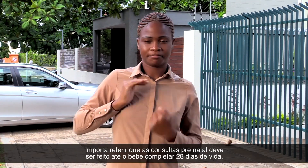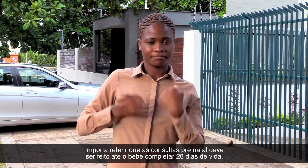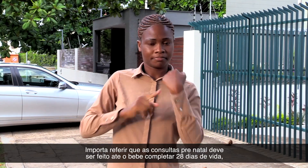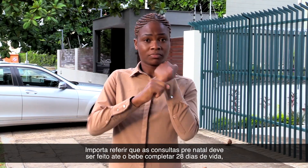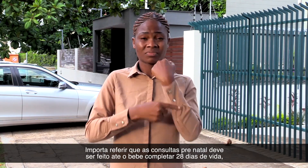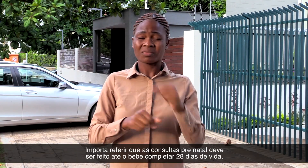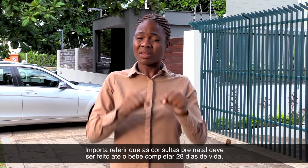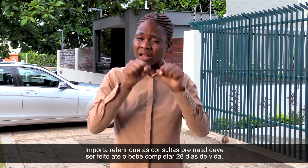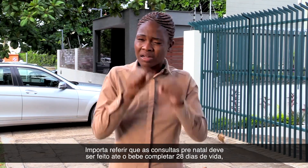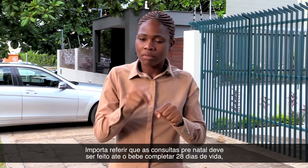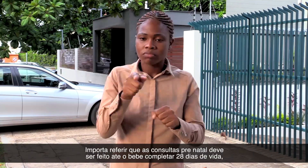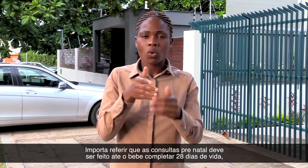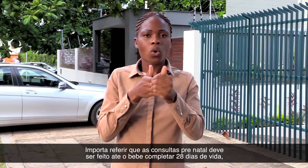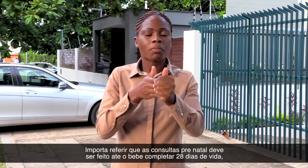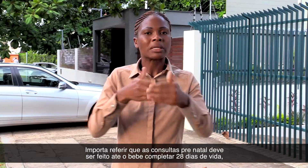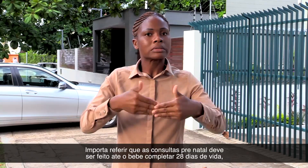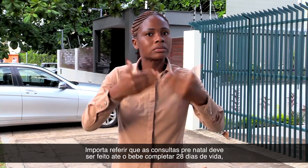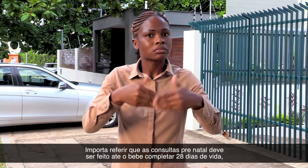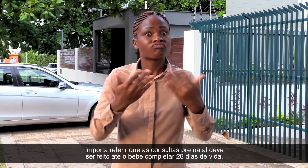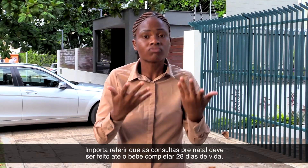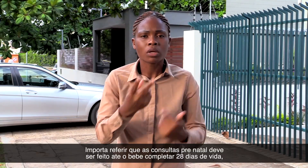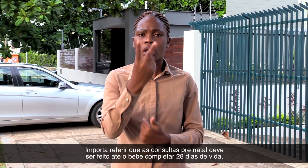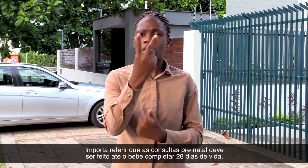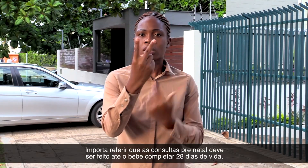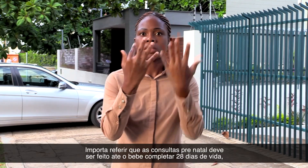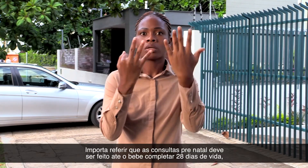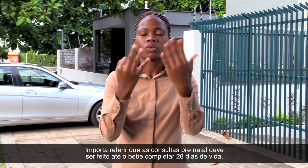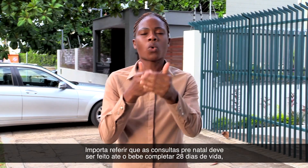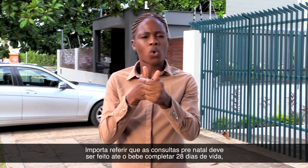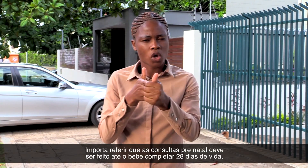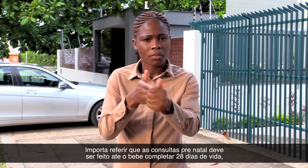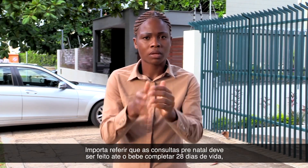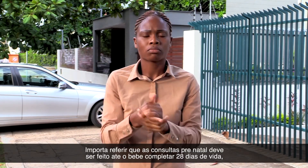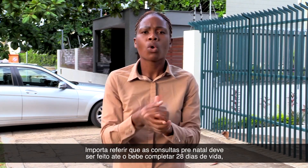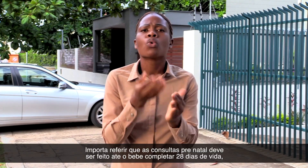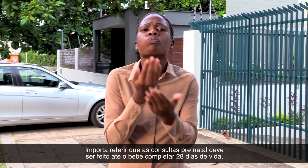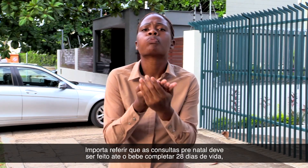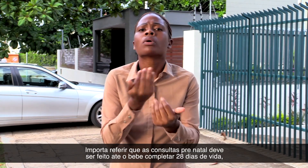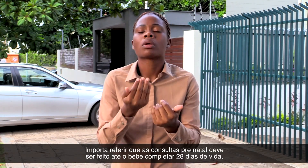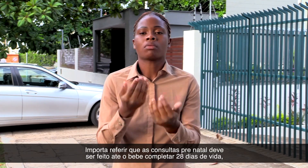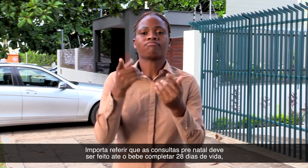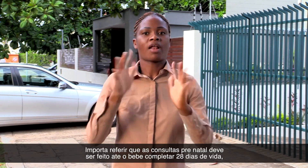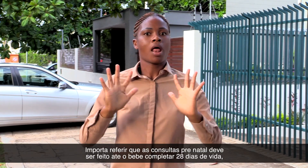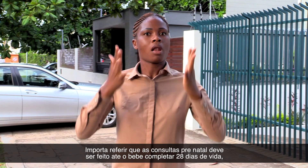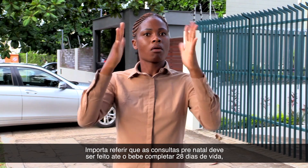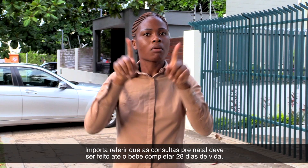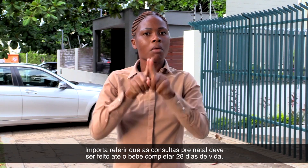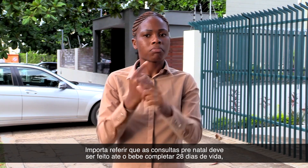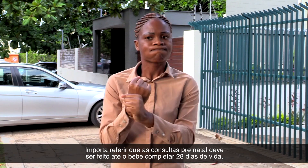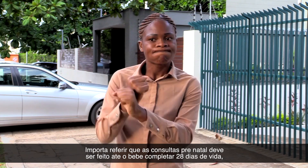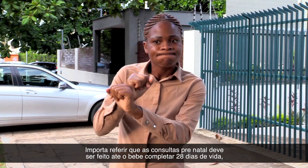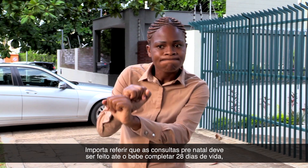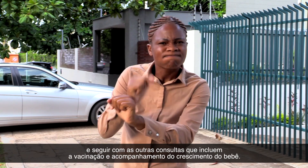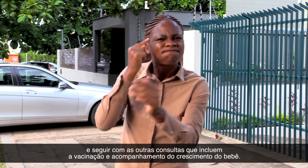Importa referir que após o parto, é importante que as mulheres sigam em tratamento no hospital, até pelo menos o bebê completar